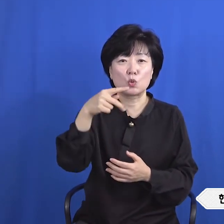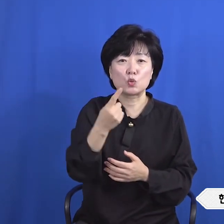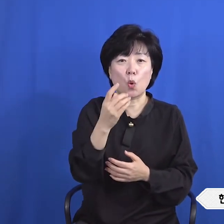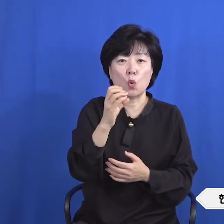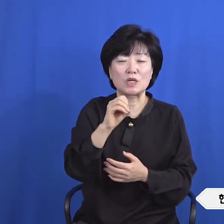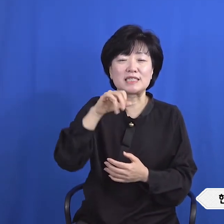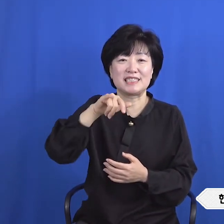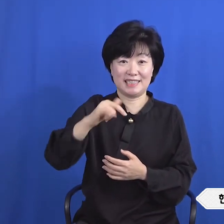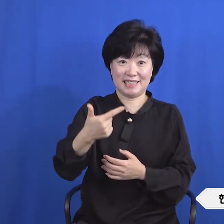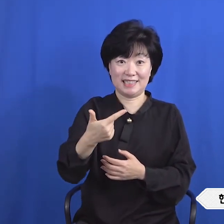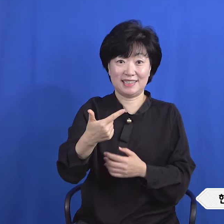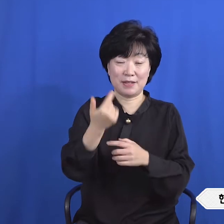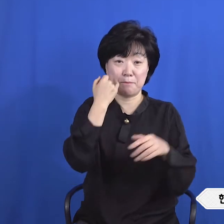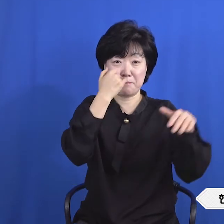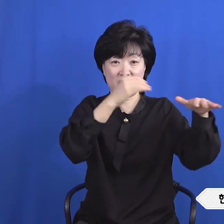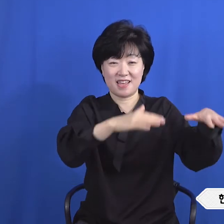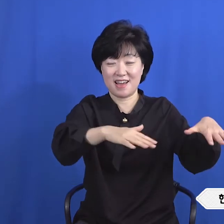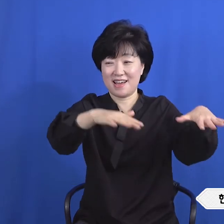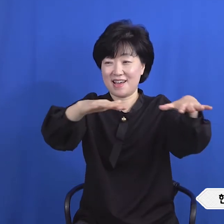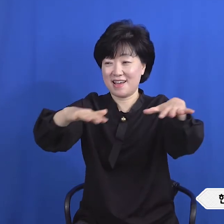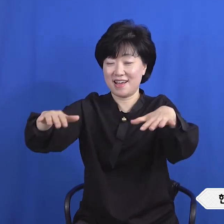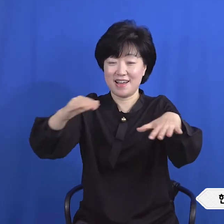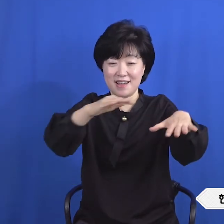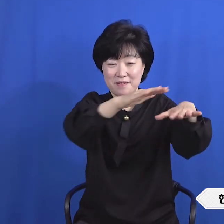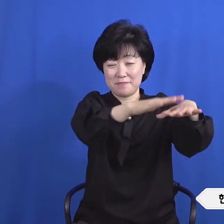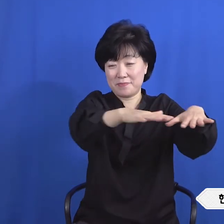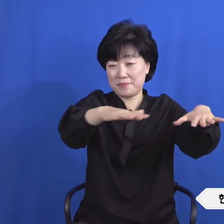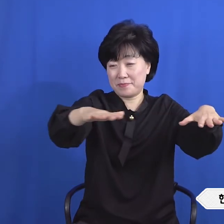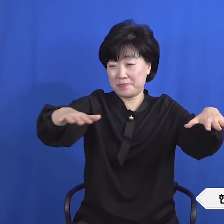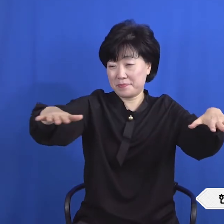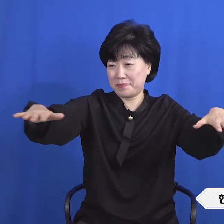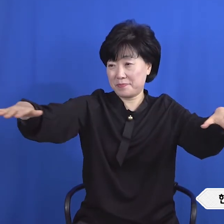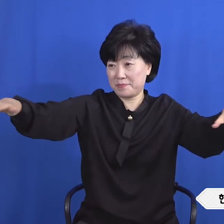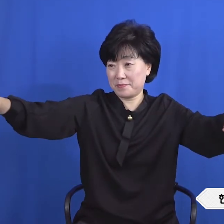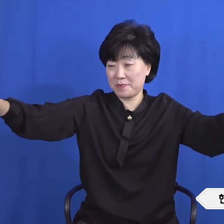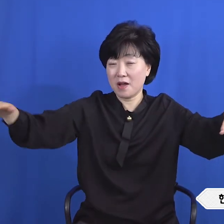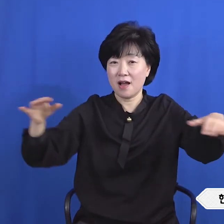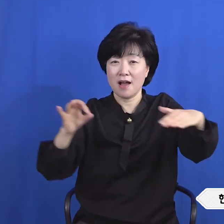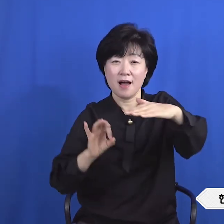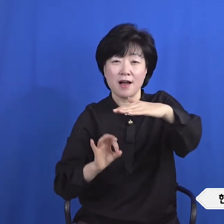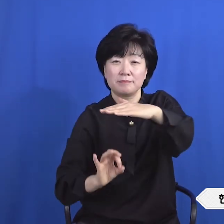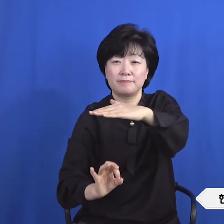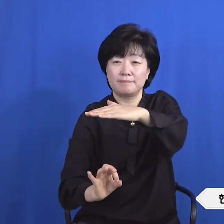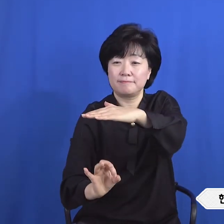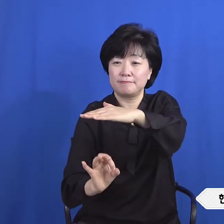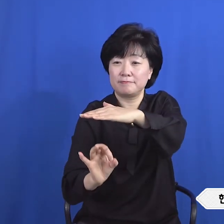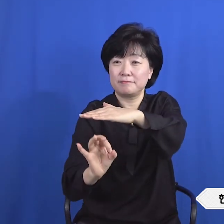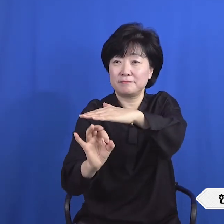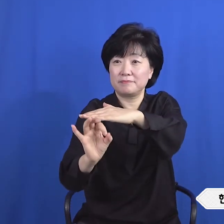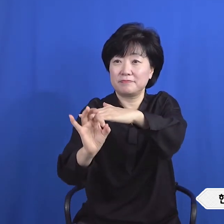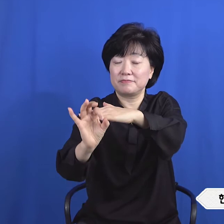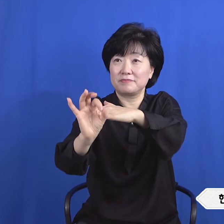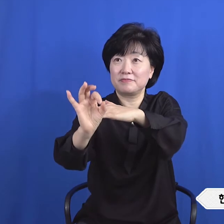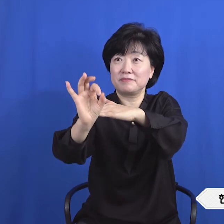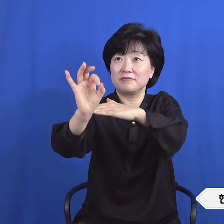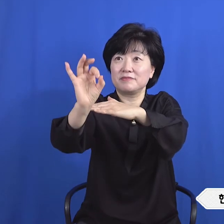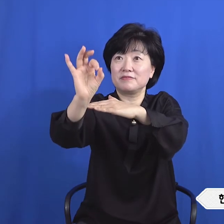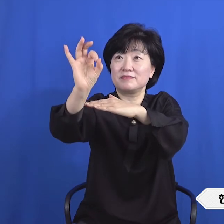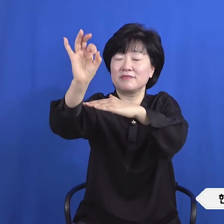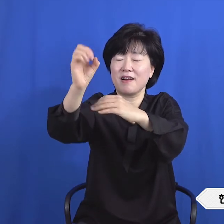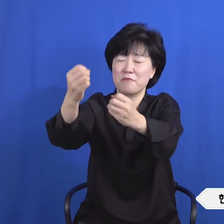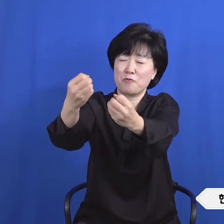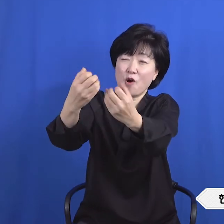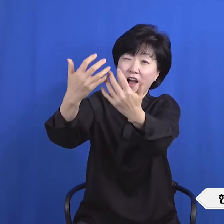가서 그 수평선을 뚫고 이글 그리면서 떠오르는 그 태양의 장엄한